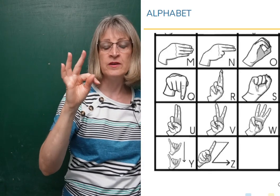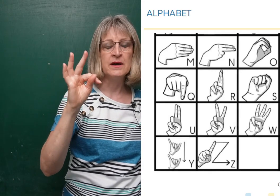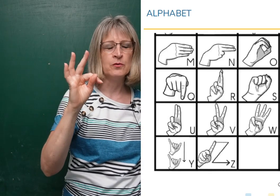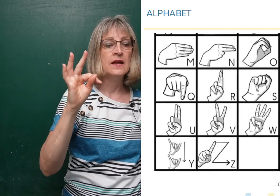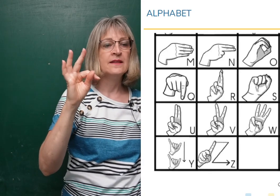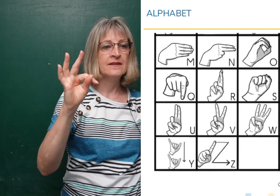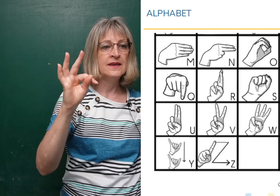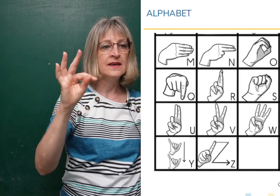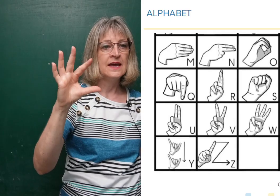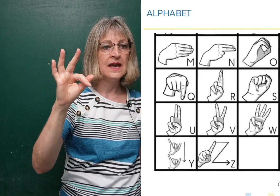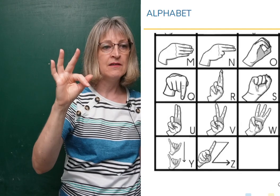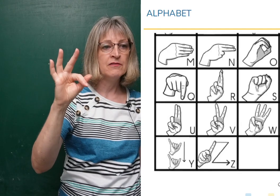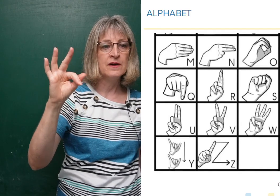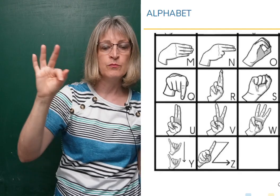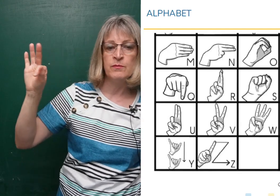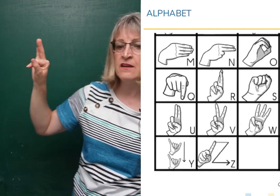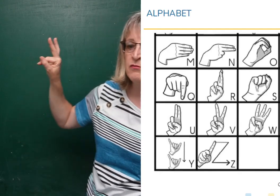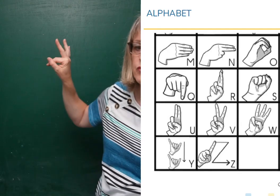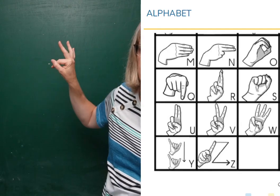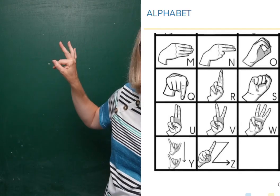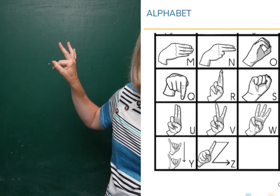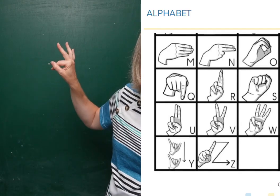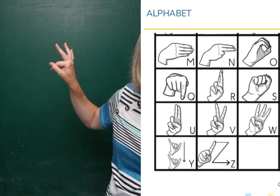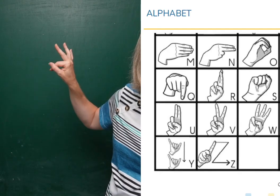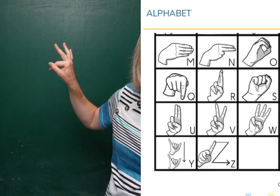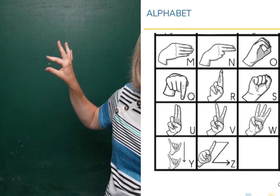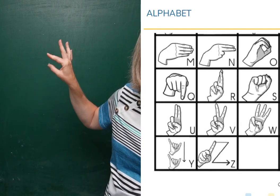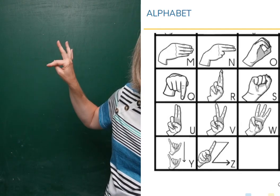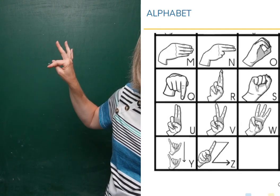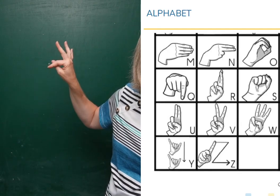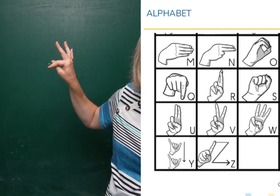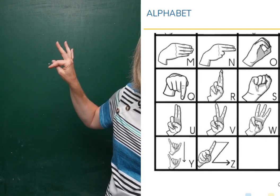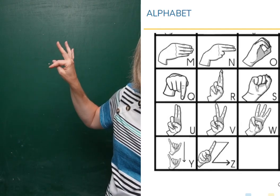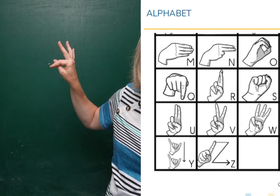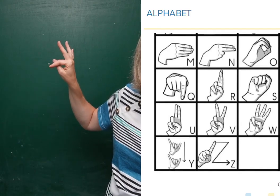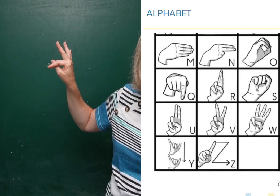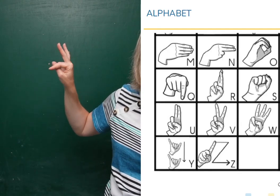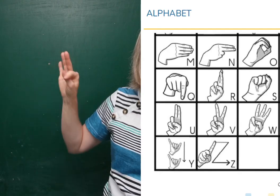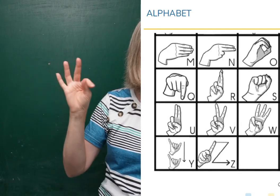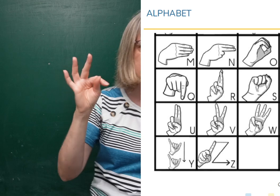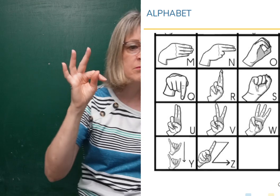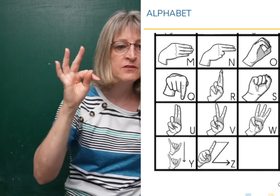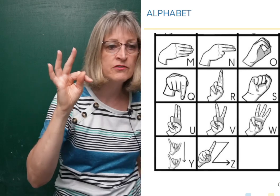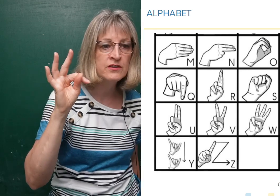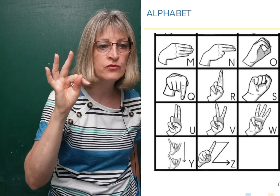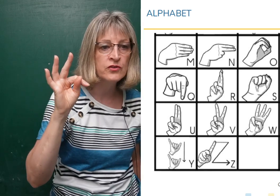pardon. T, F, F pouce devant et T pouce derrière. Voilà, c'est bien. Vous êtes tous en